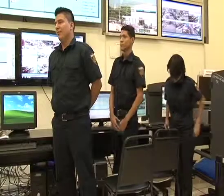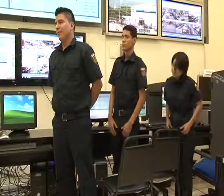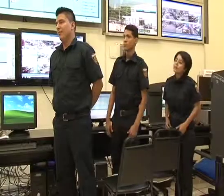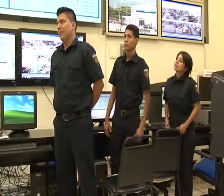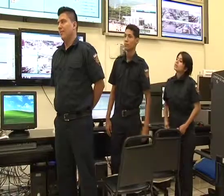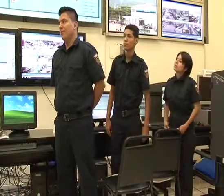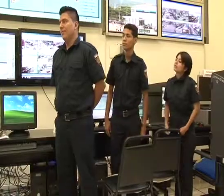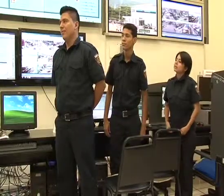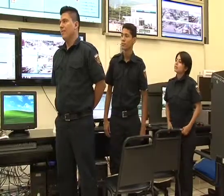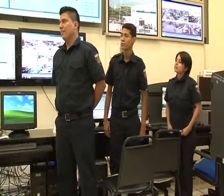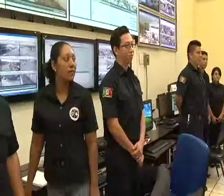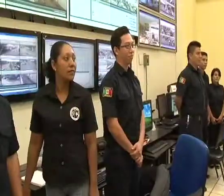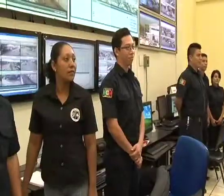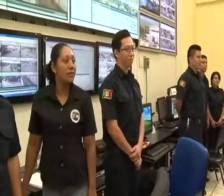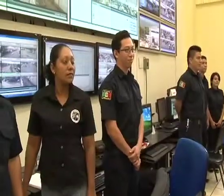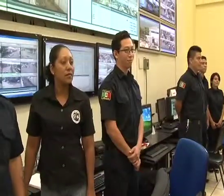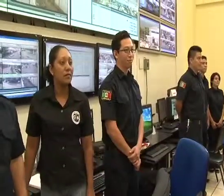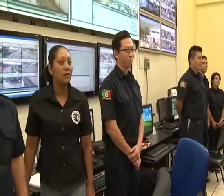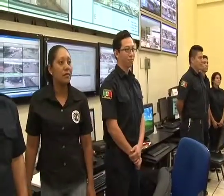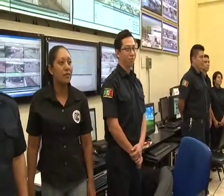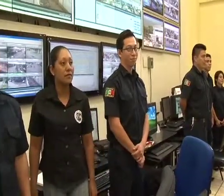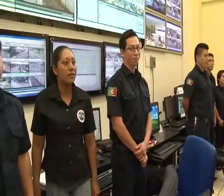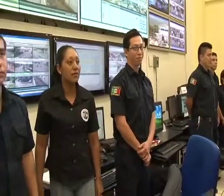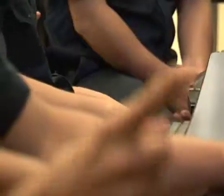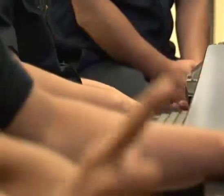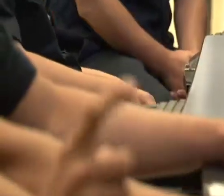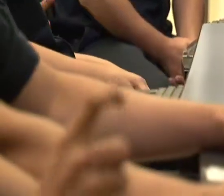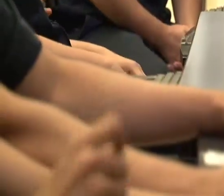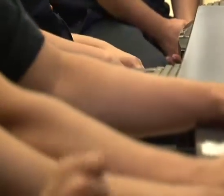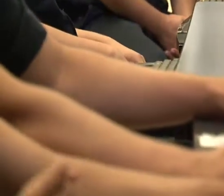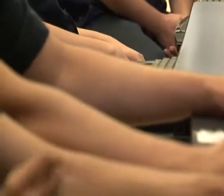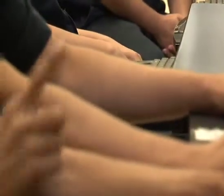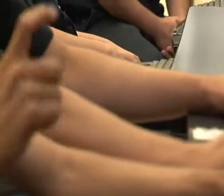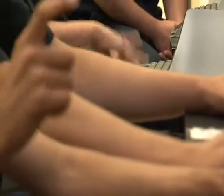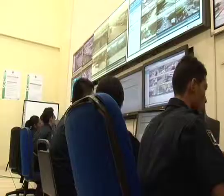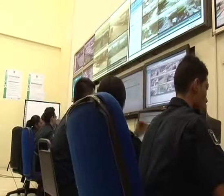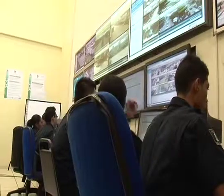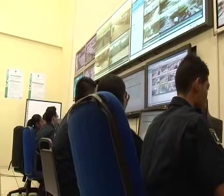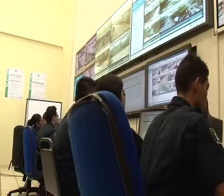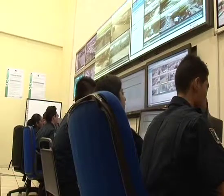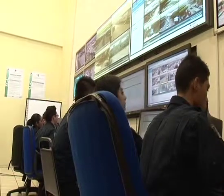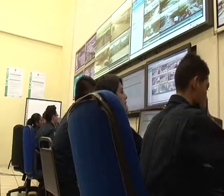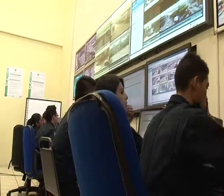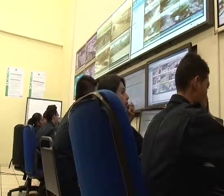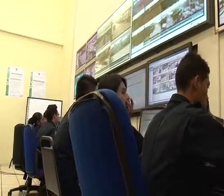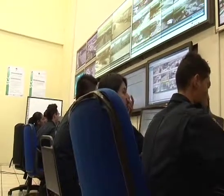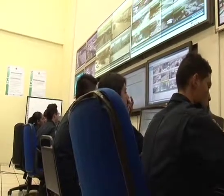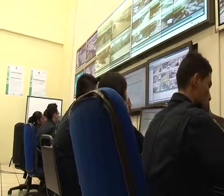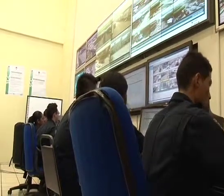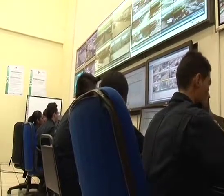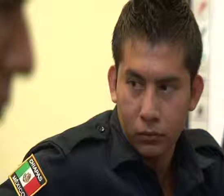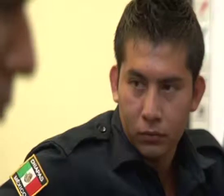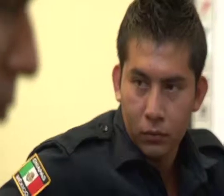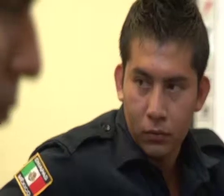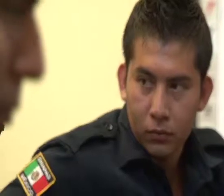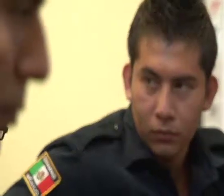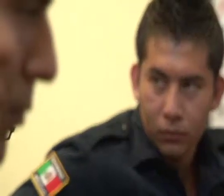Se ha hablado mucho de cómo se puede integrar a las personas con discapacidad y de qué manera se pueden introducir al mundo laboral. En su mundo, el